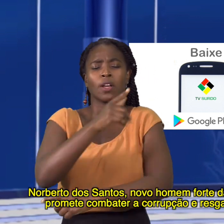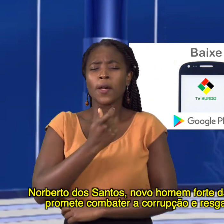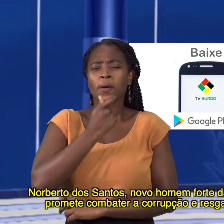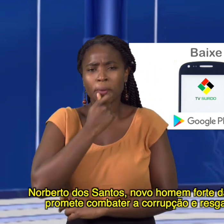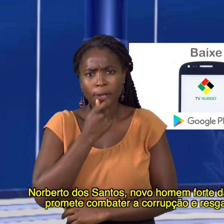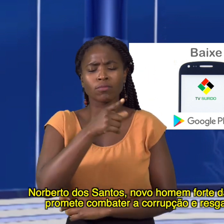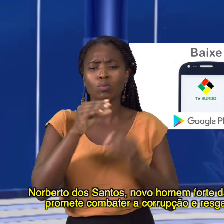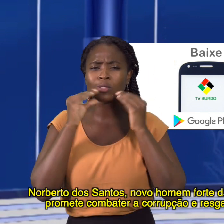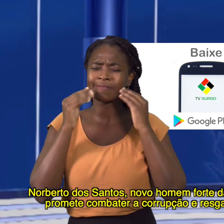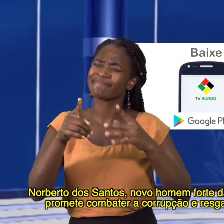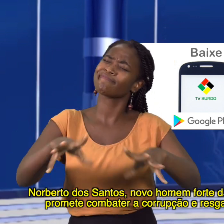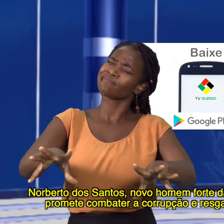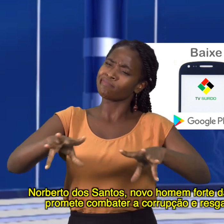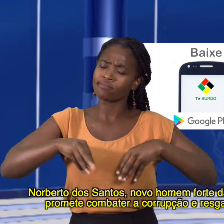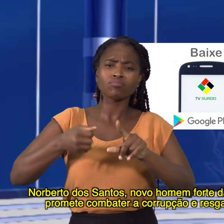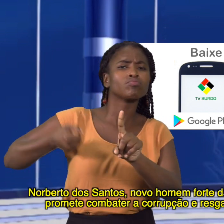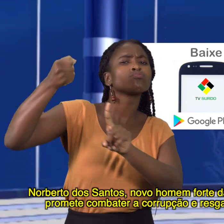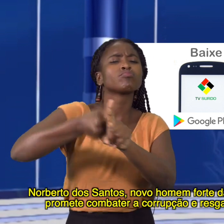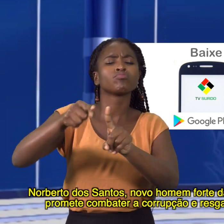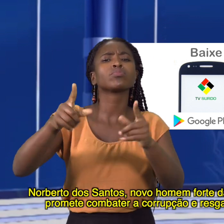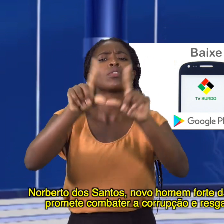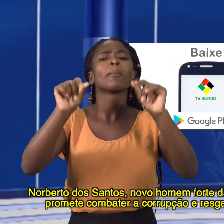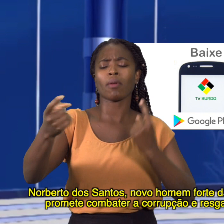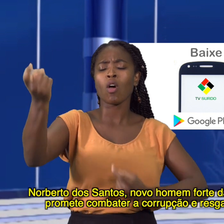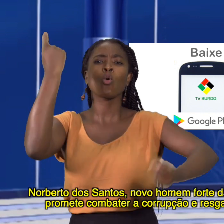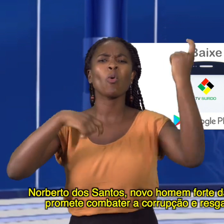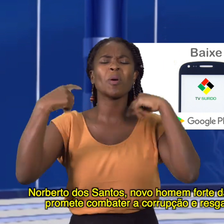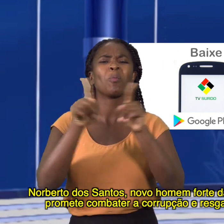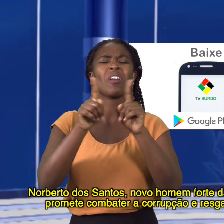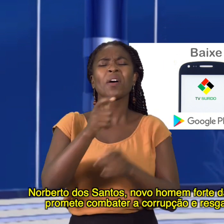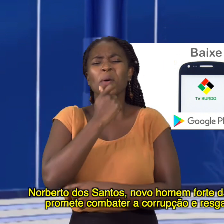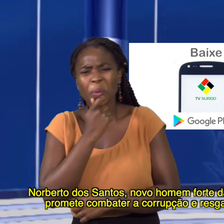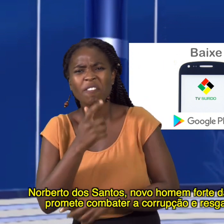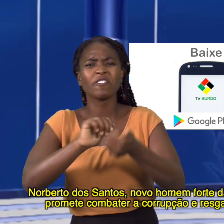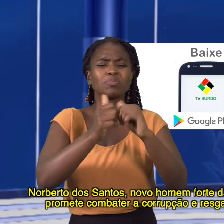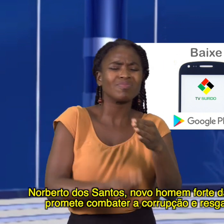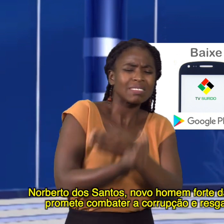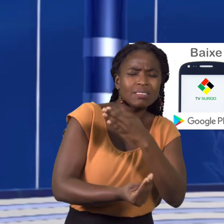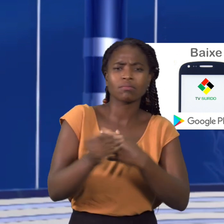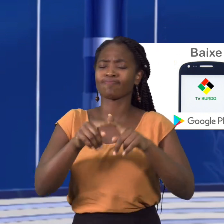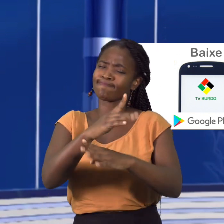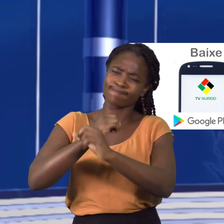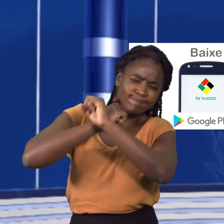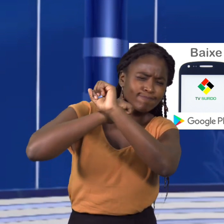homem forte da arbitragem em Moçambique, promete combater a corrupção e resgatar a dignidade da